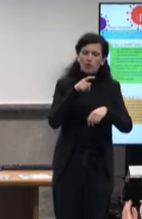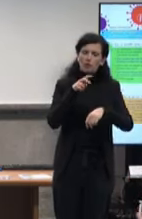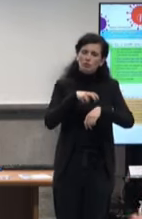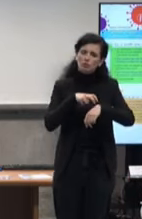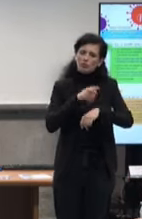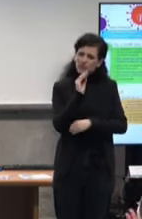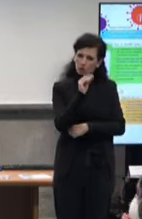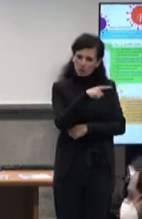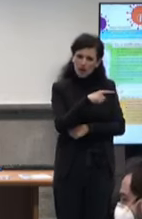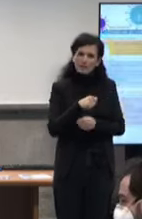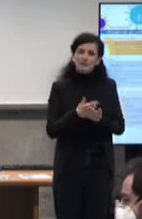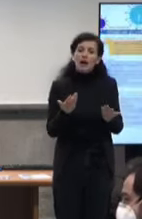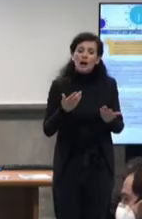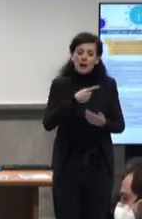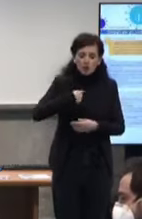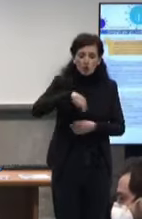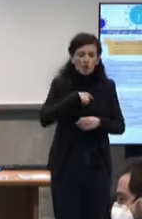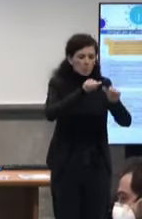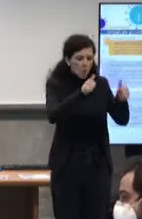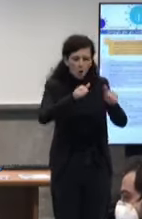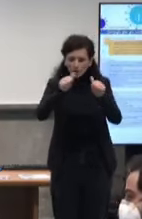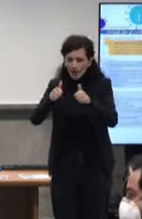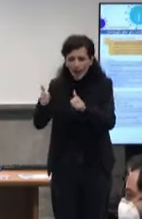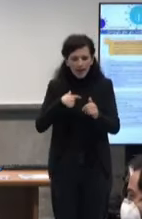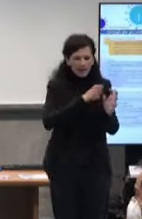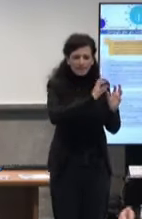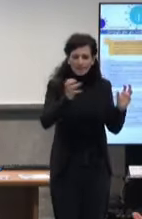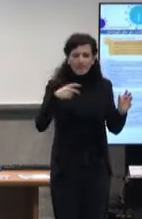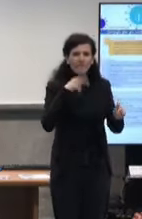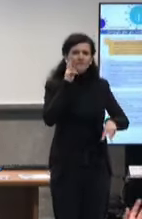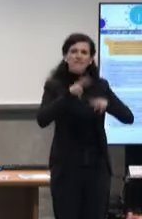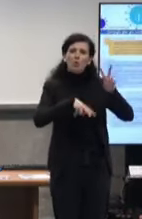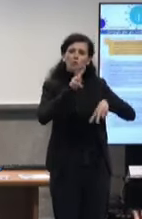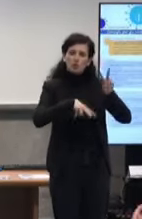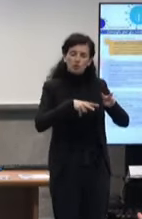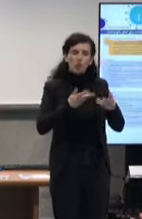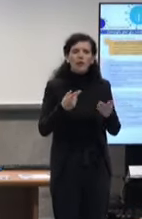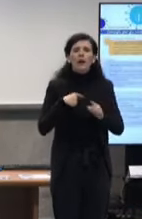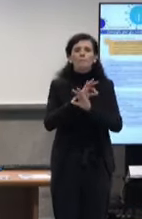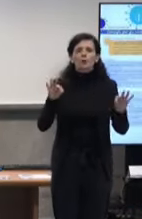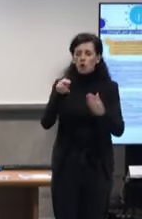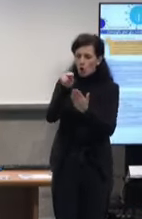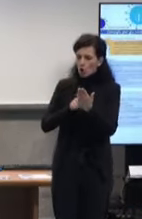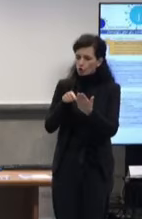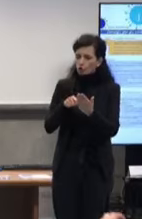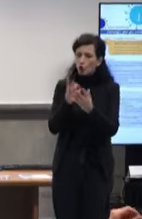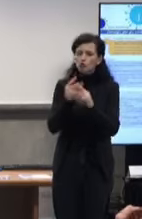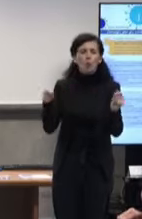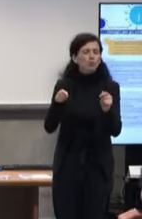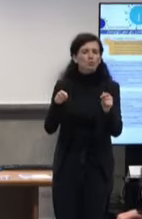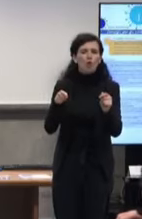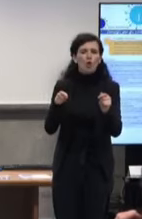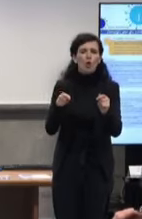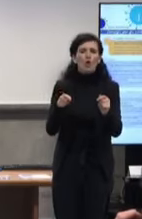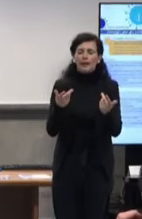vari modelli non c'è la ricetta magica dobbiamo mettere insieme tutte le nostre conoscenze scientifiche